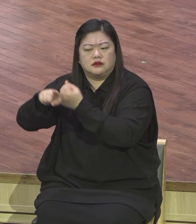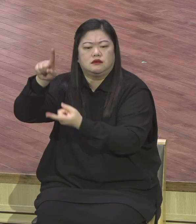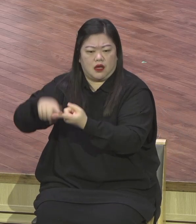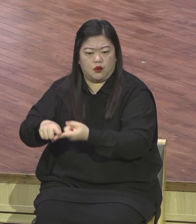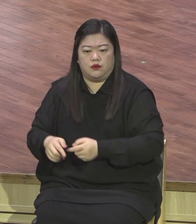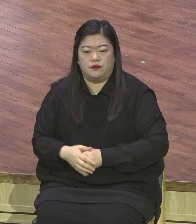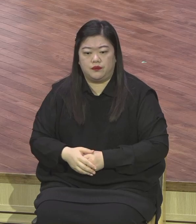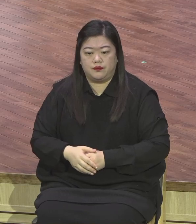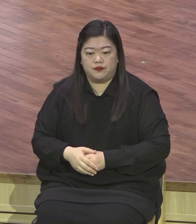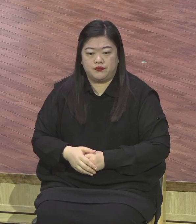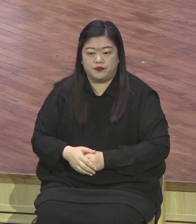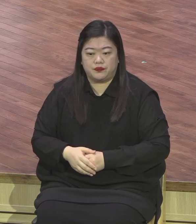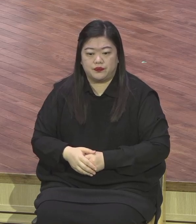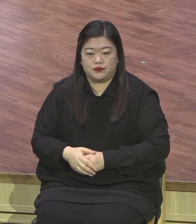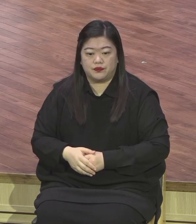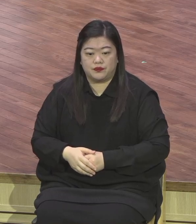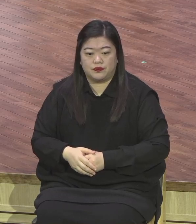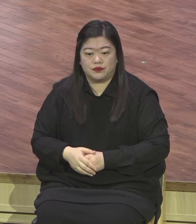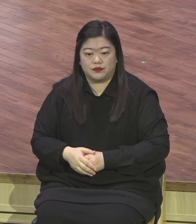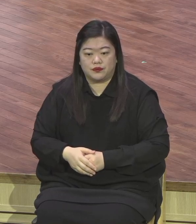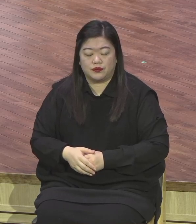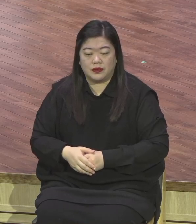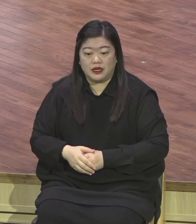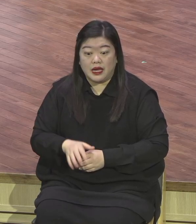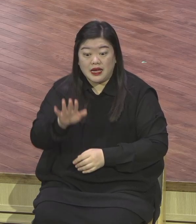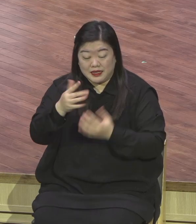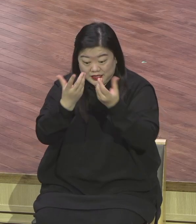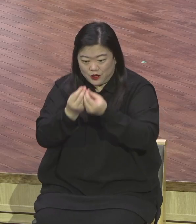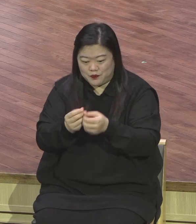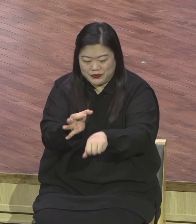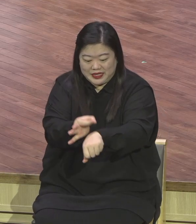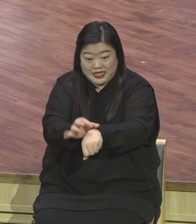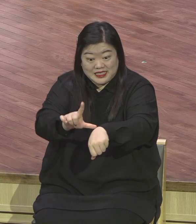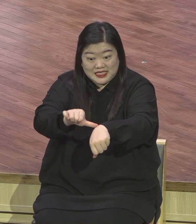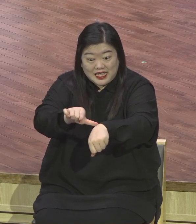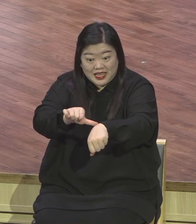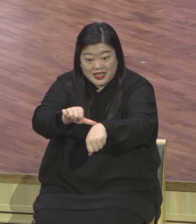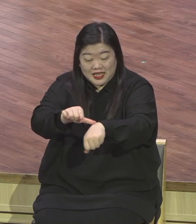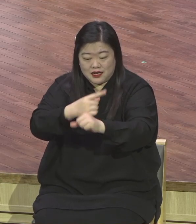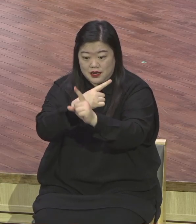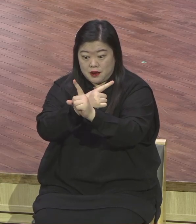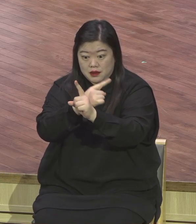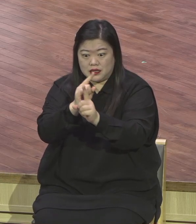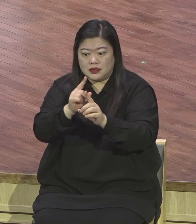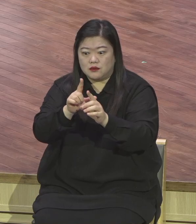하루 두 번은 정확하게 맞아요. 어슬뿐 시기나 평생 안 맞아. 평생 안 맞아.